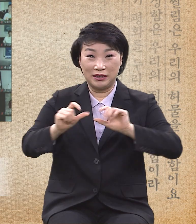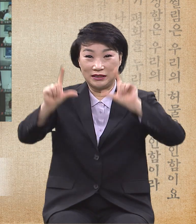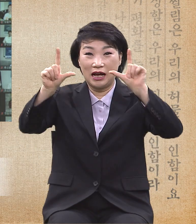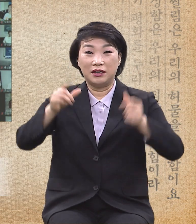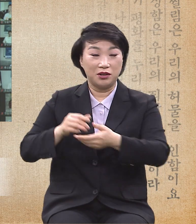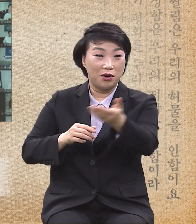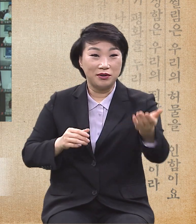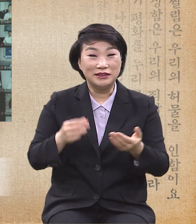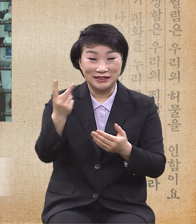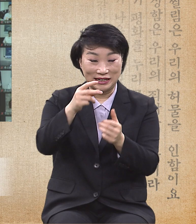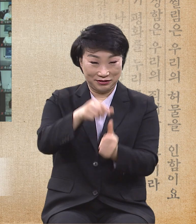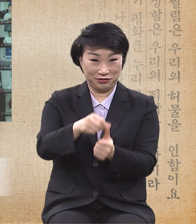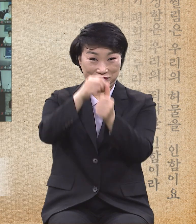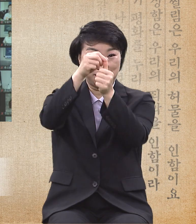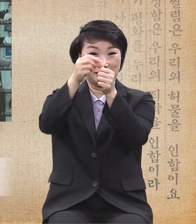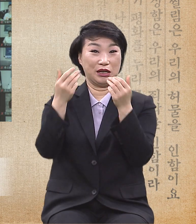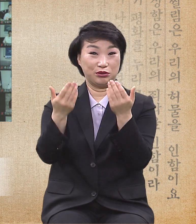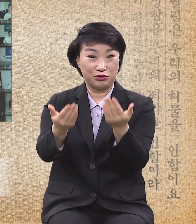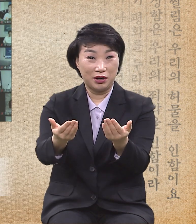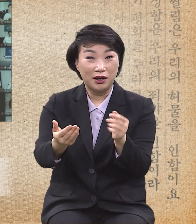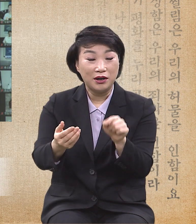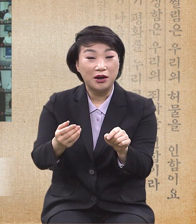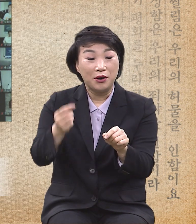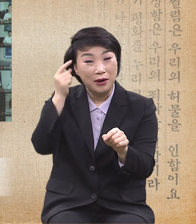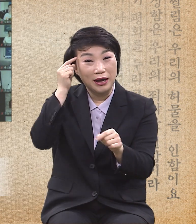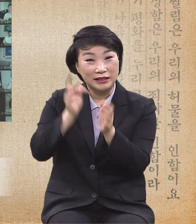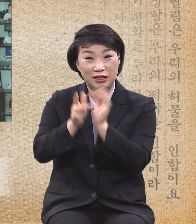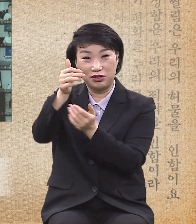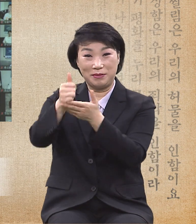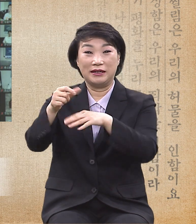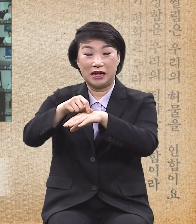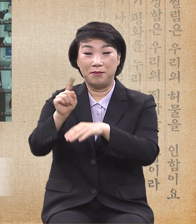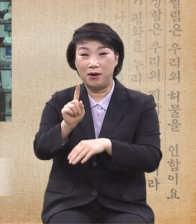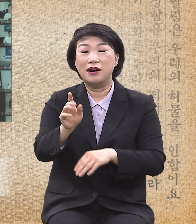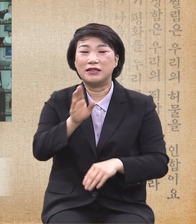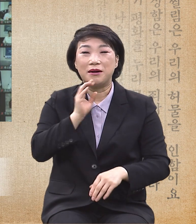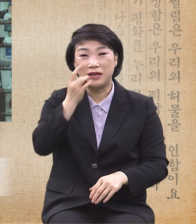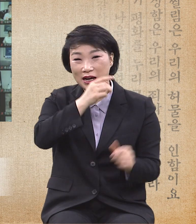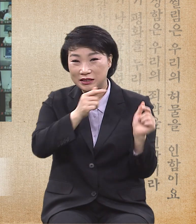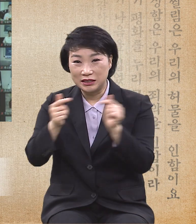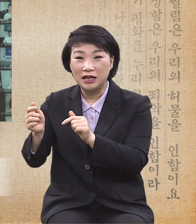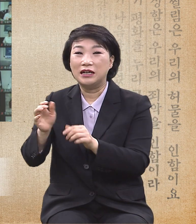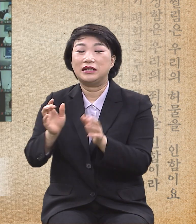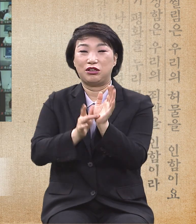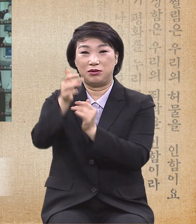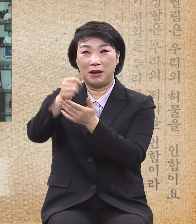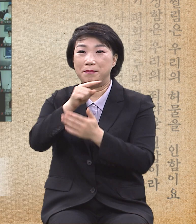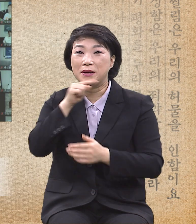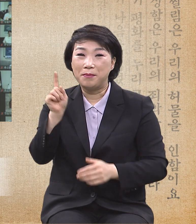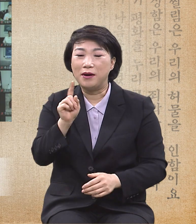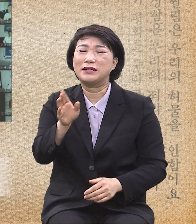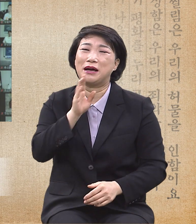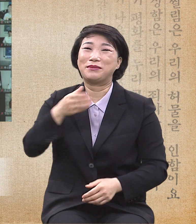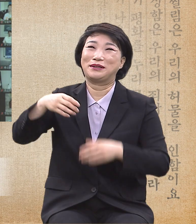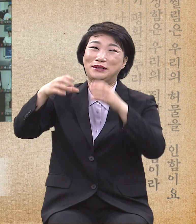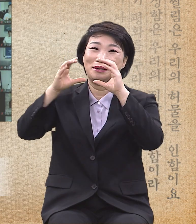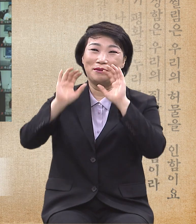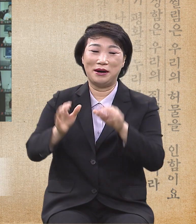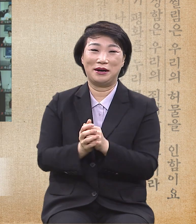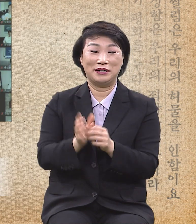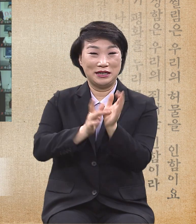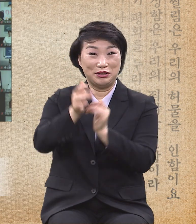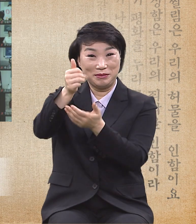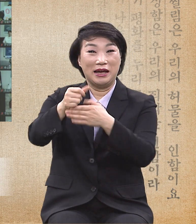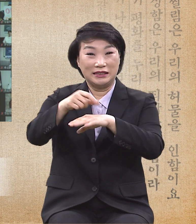날에 내가 그를 다시 살리리니 내 살은 참된 양식이요 내 피는 참된 음료로다.